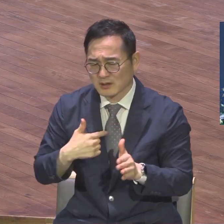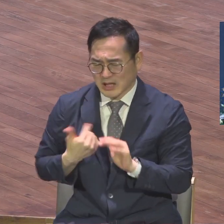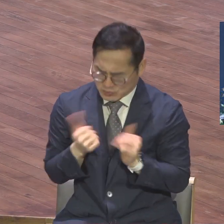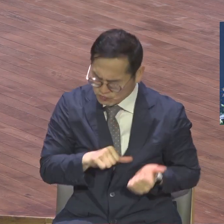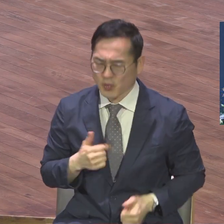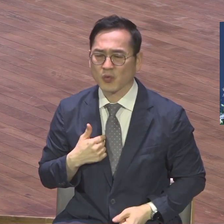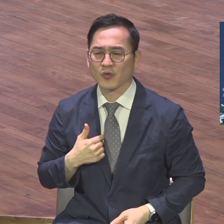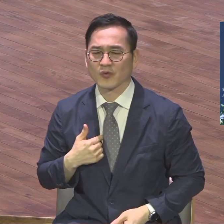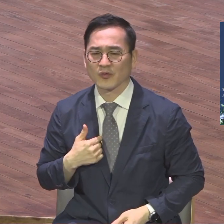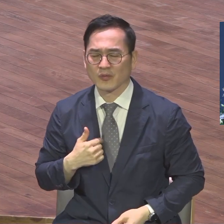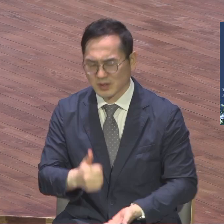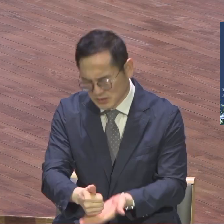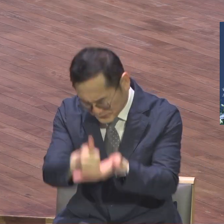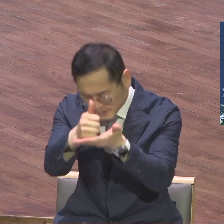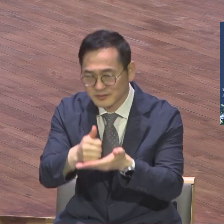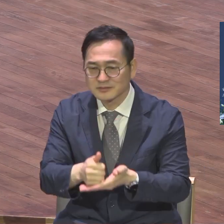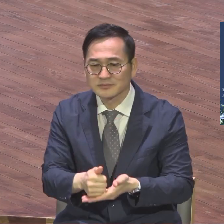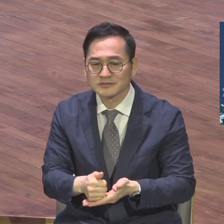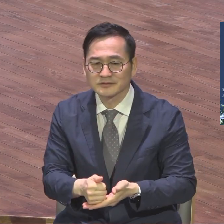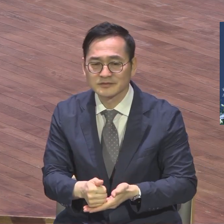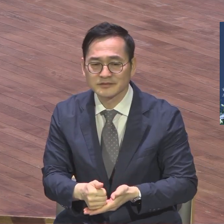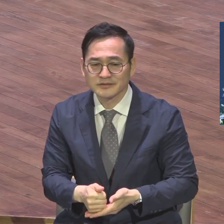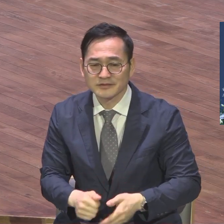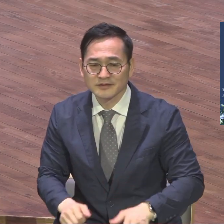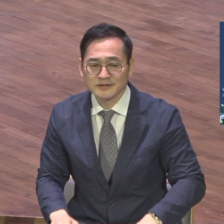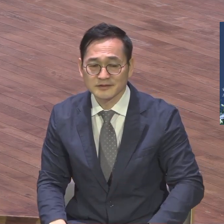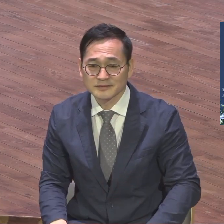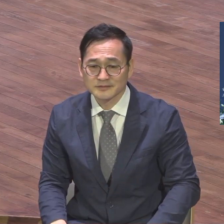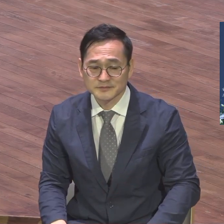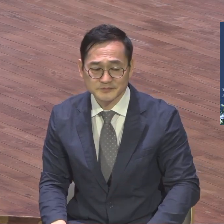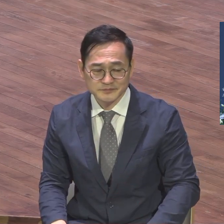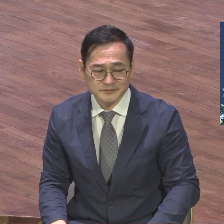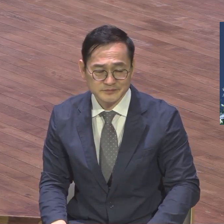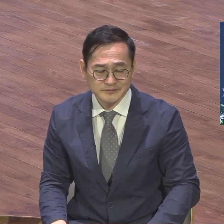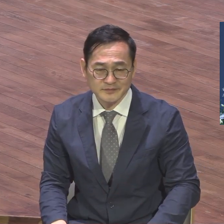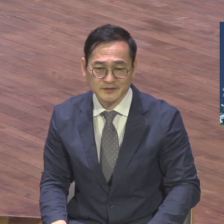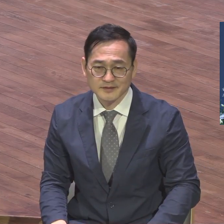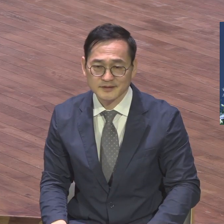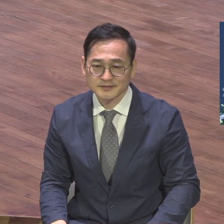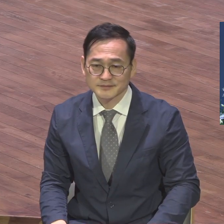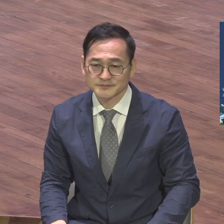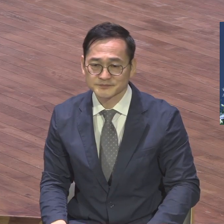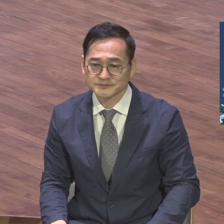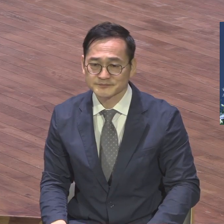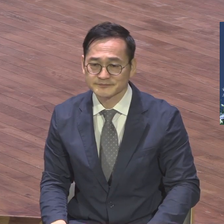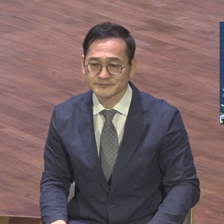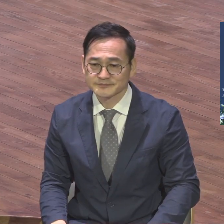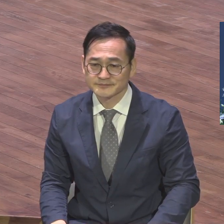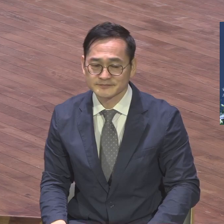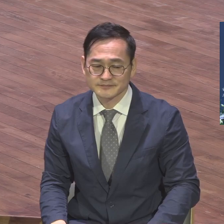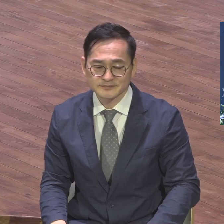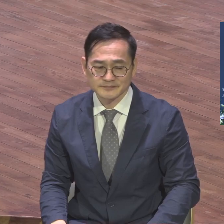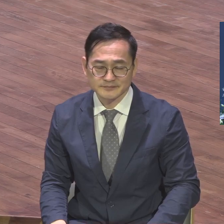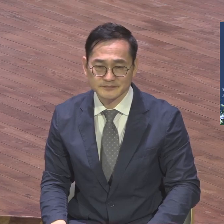하고 우리 교회에서 섬기는 자들이 많이 있는데요. 제가 늘 감사하고 기도하는 것이 뭐냐? 주차장입니다.